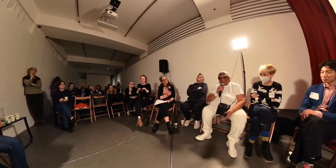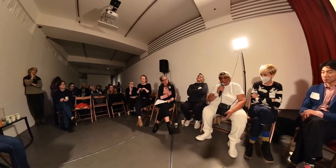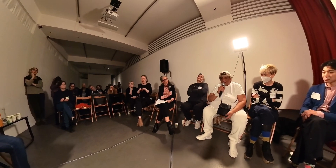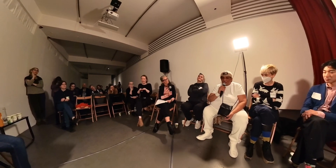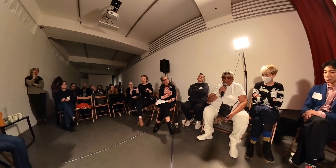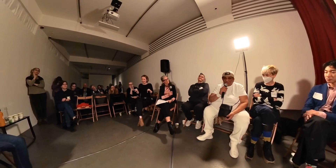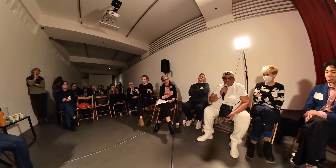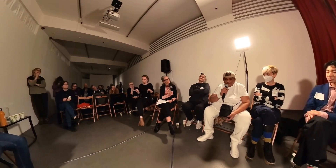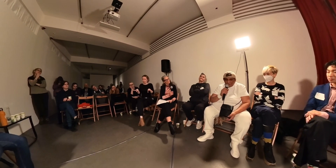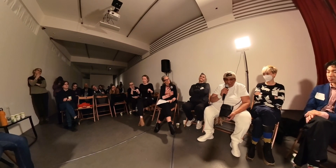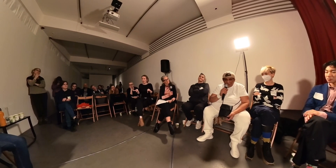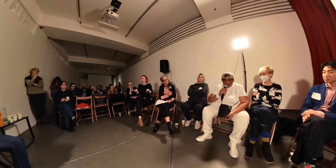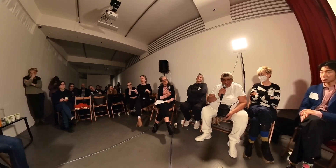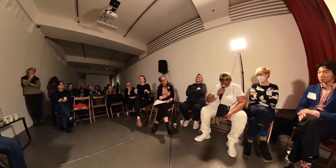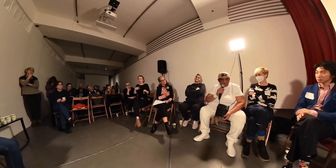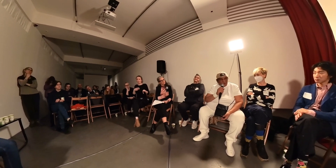tak